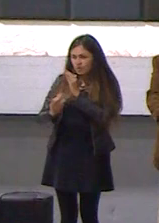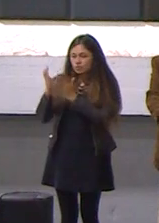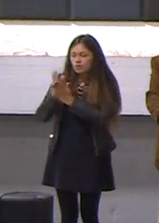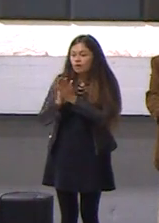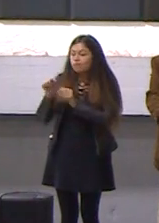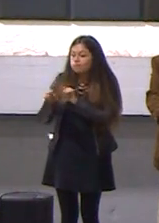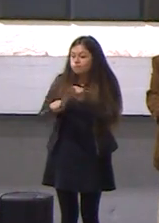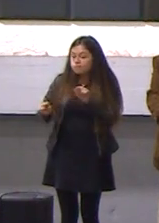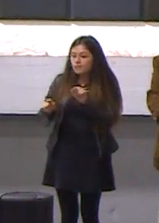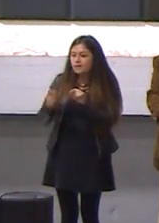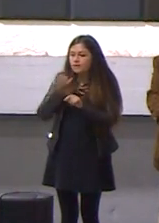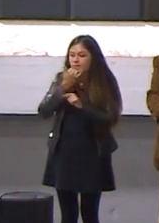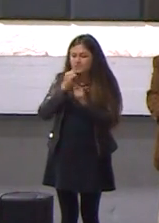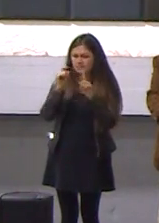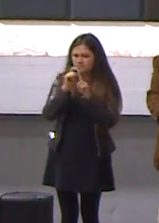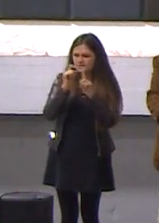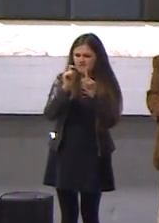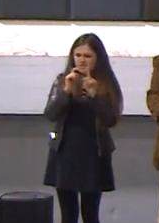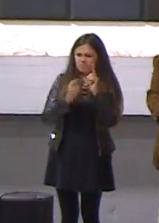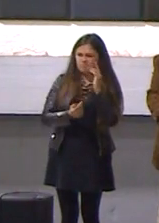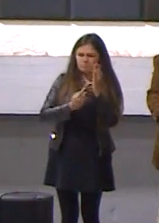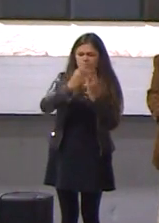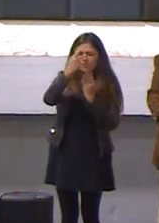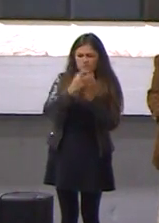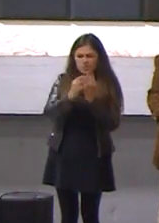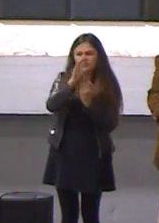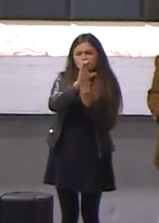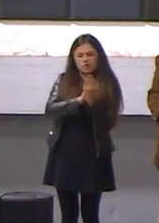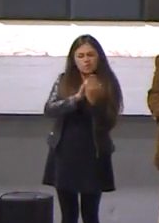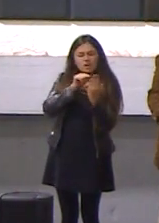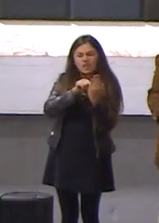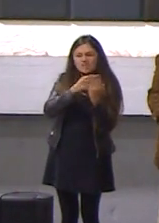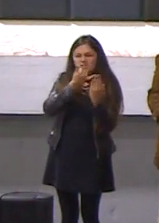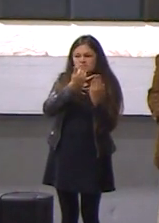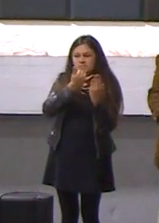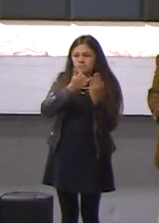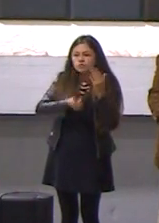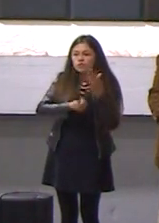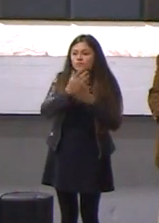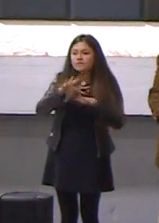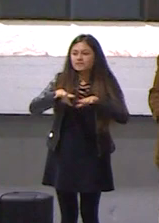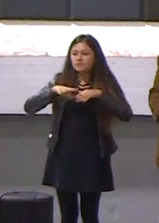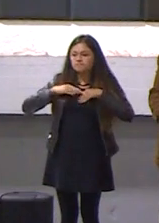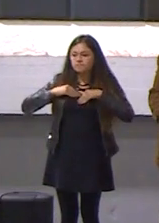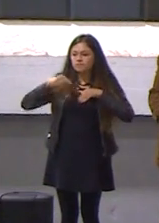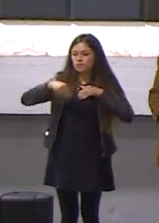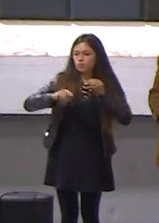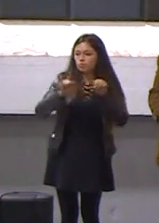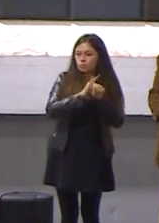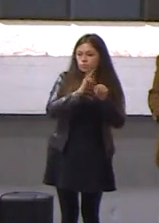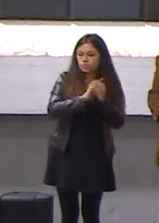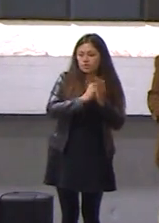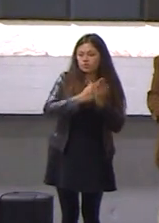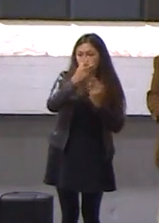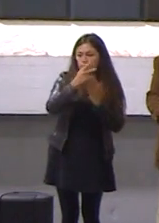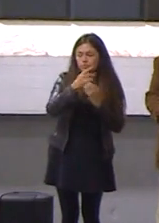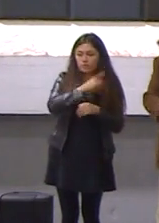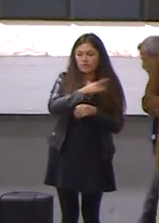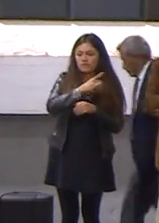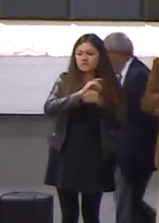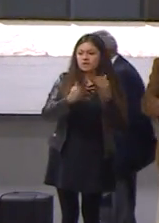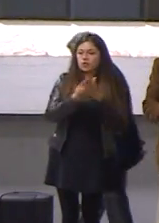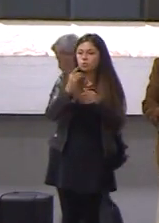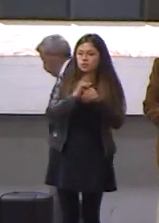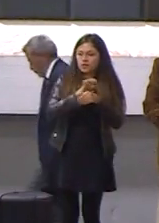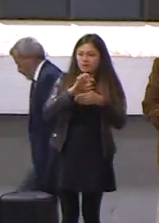tal vez esa enunciación del proyecto curricular va a ser adoptada en la facultad y va a aparecer el psl es como una